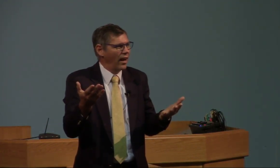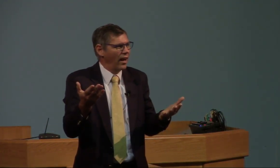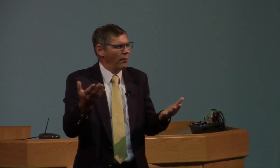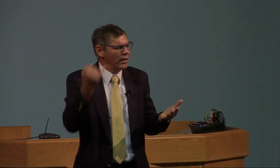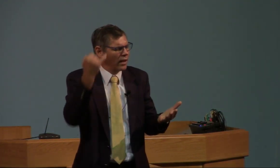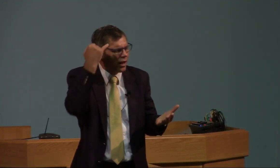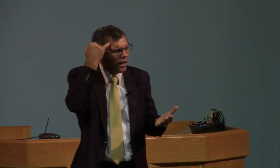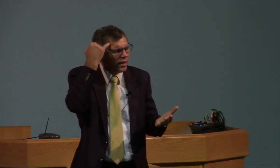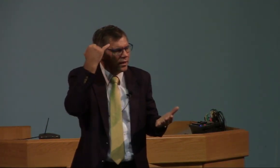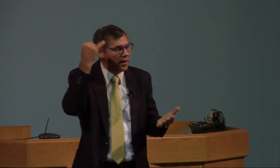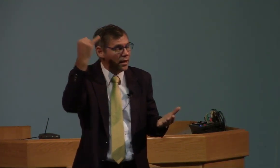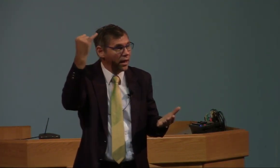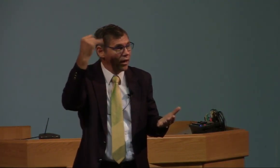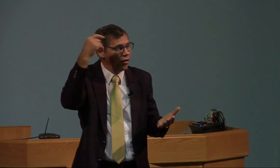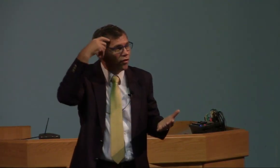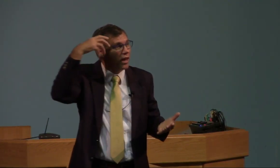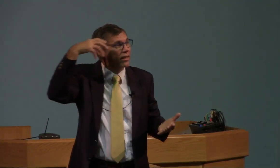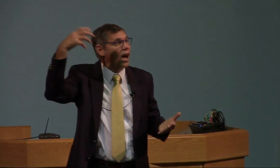met 'n idee of 'n gedagte.